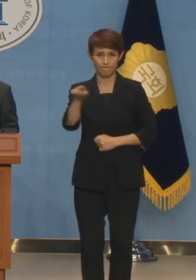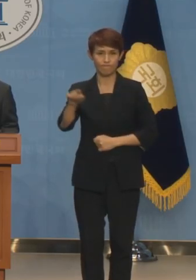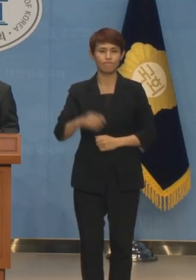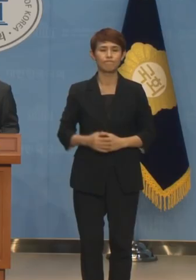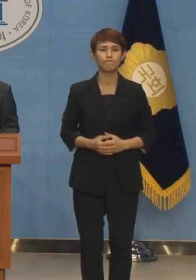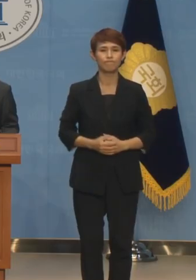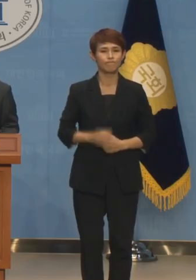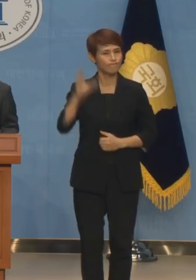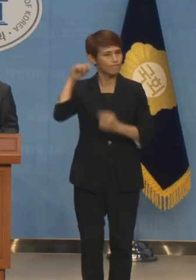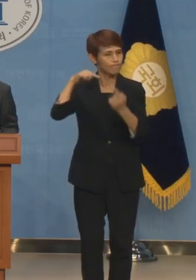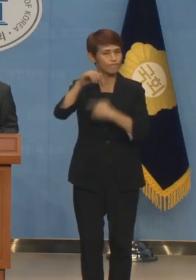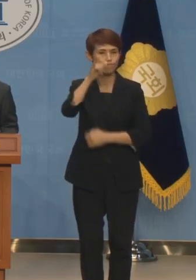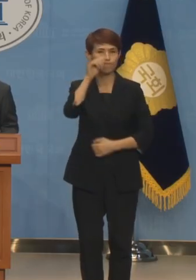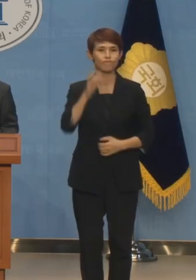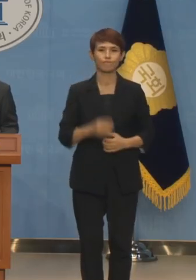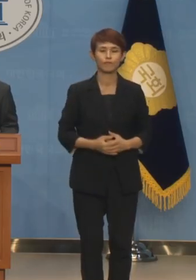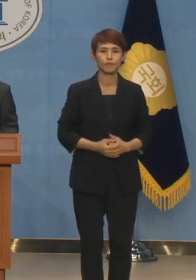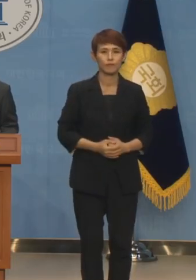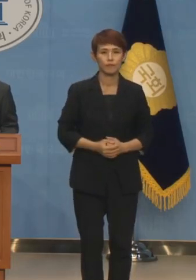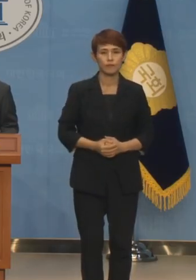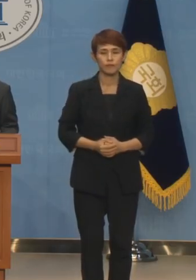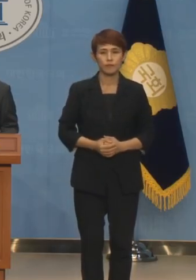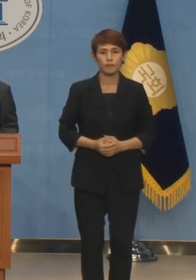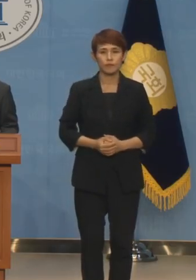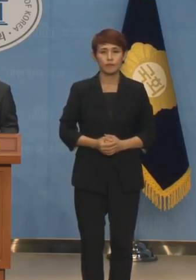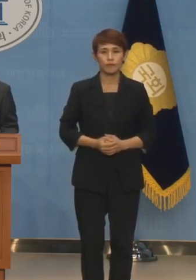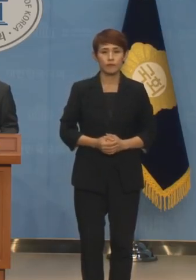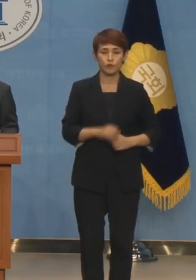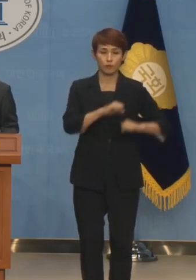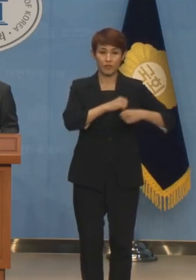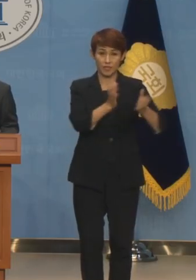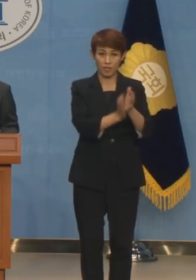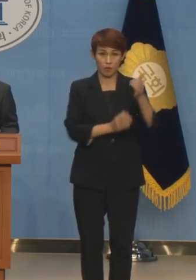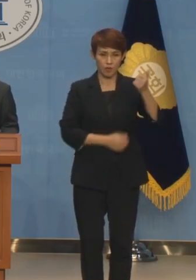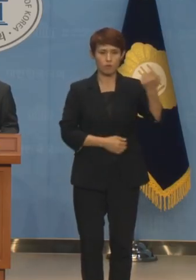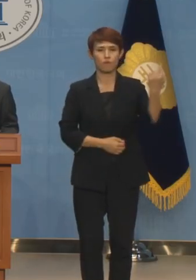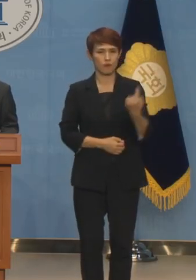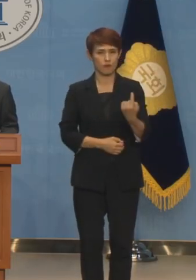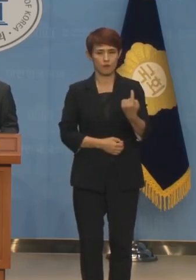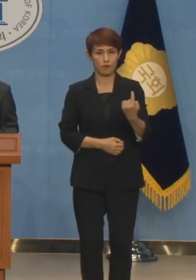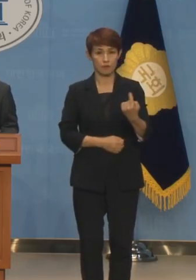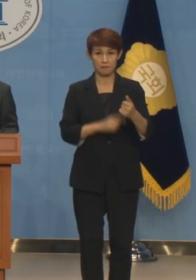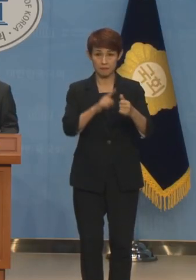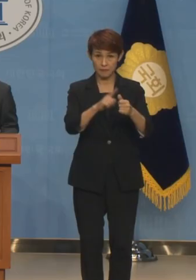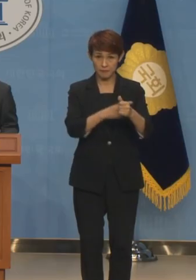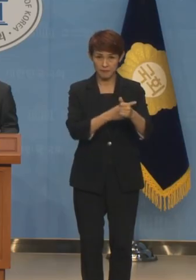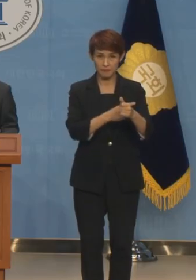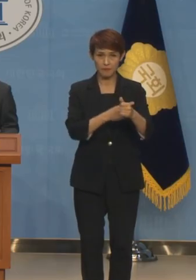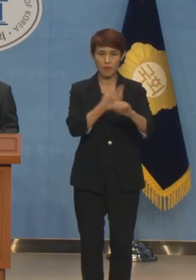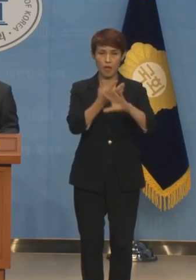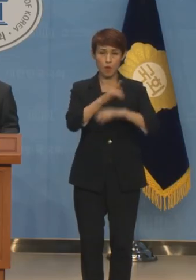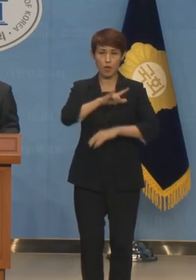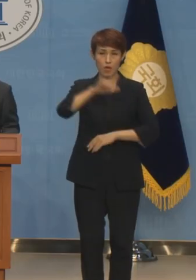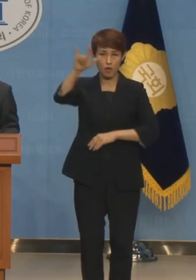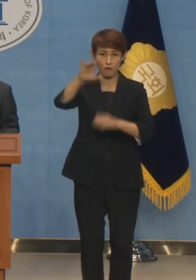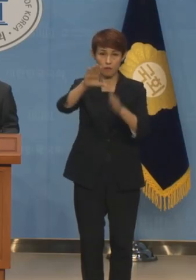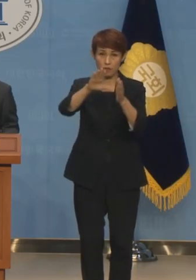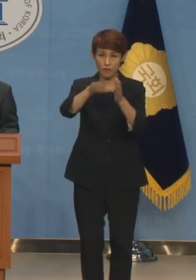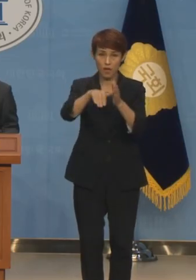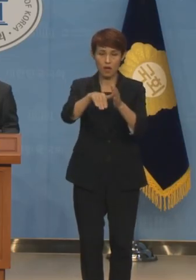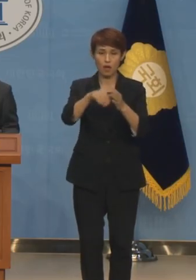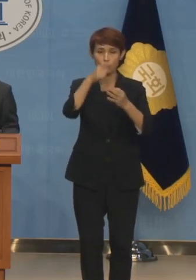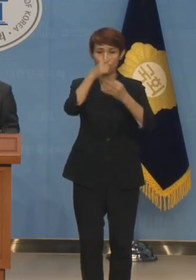것으로 전망됩니다. 이종섭 전 장관이 출석하는 만큼 해외 출장 중